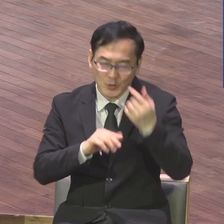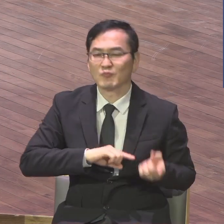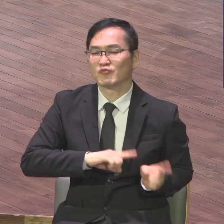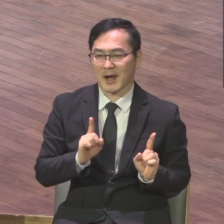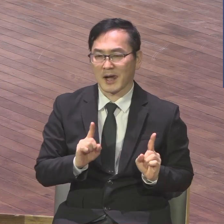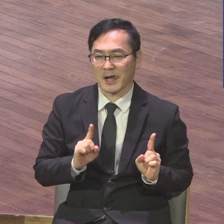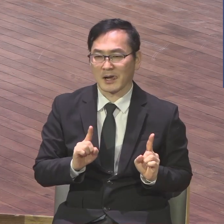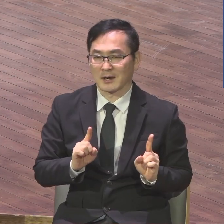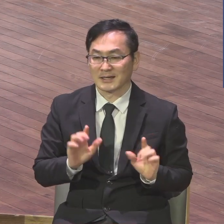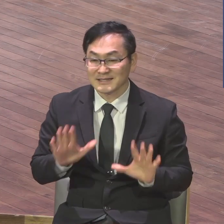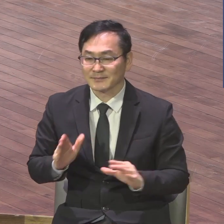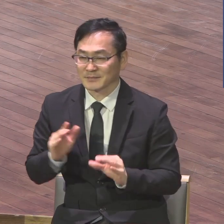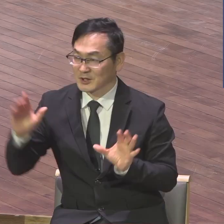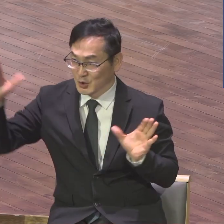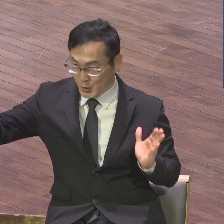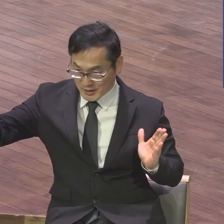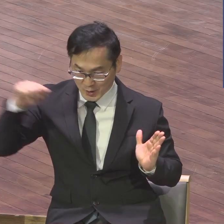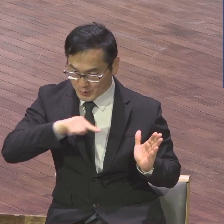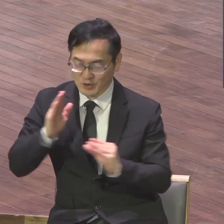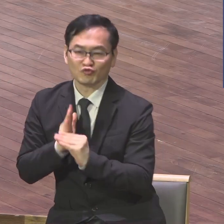사이에 살고 있다.